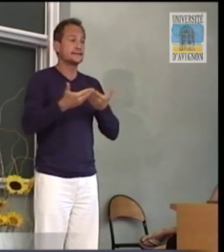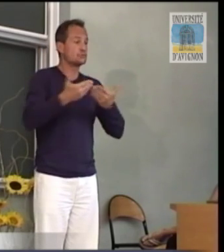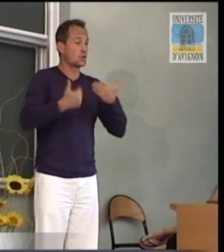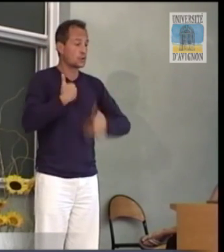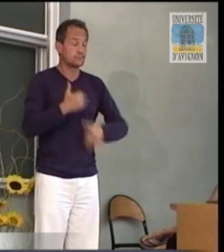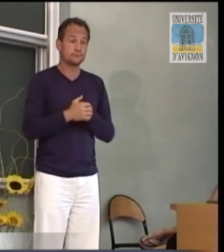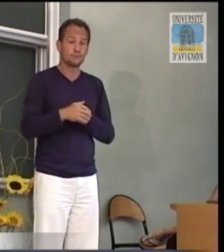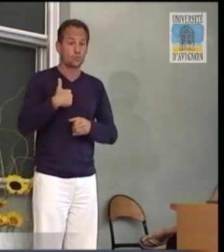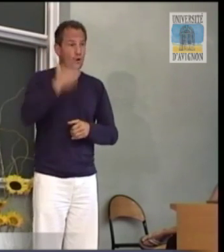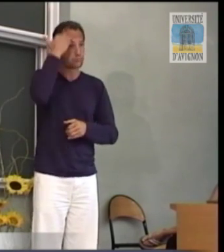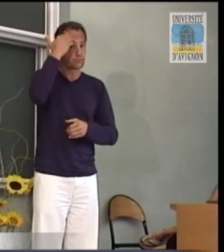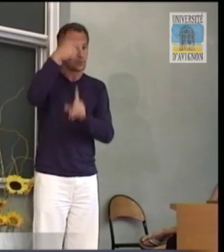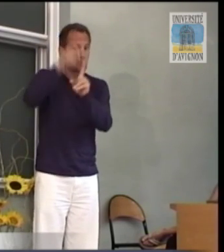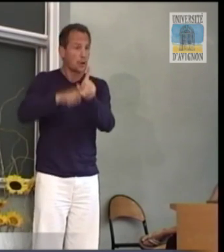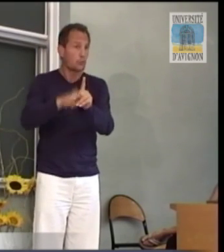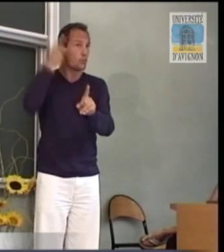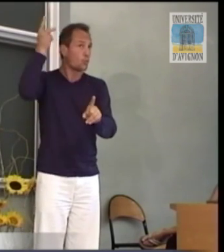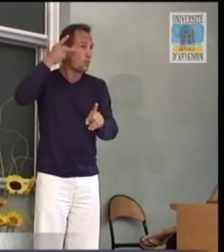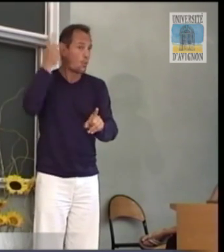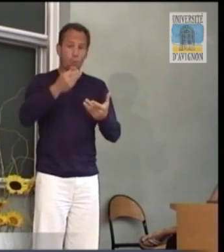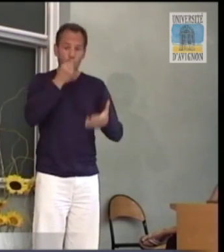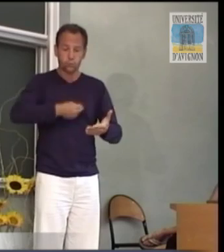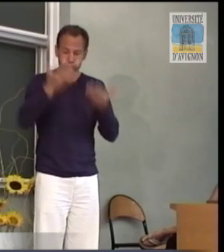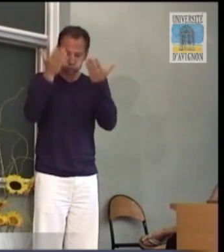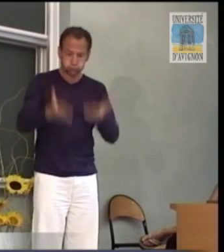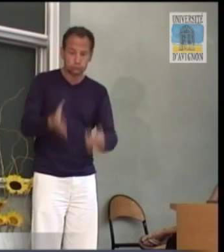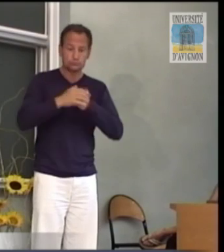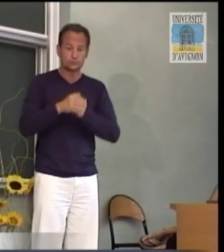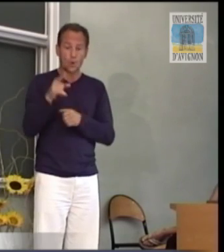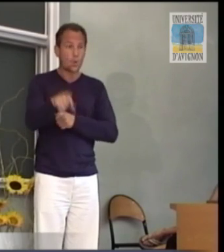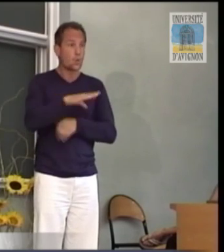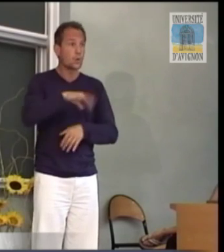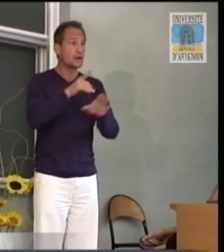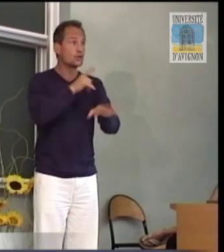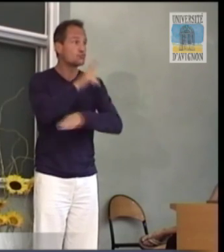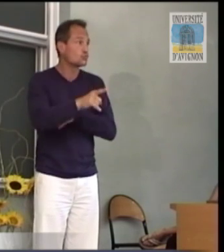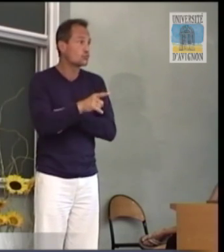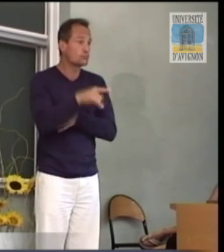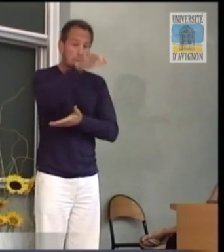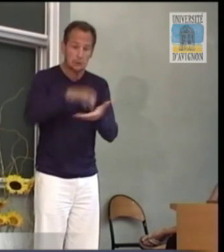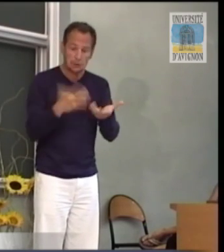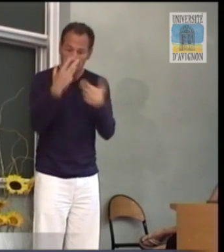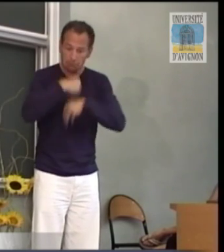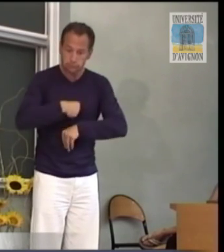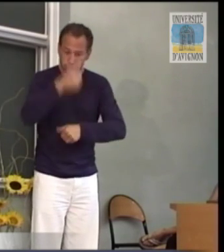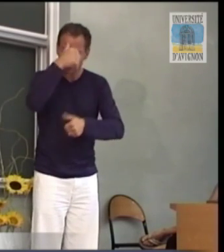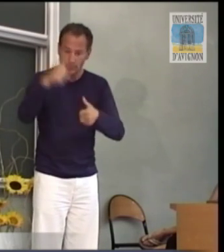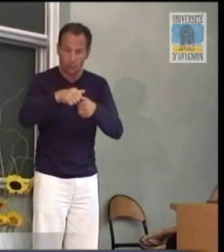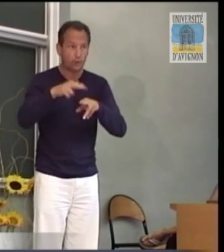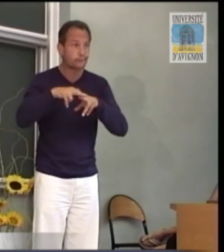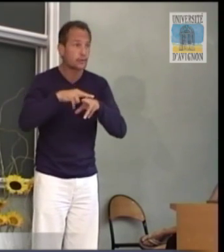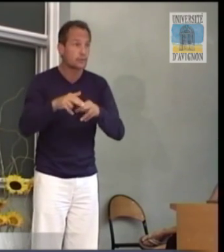représentation ne savent pas leur texte. J'en connais qui ont besoin d'addiction pour réussir à avoir un peu d'audace